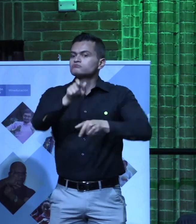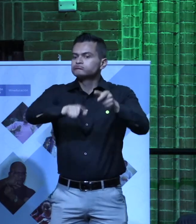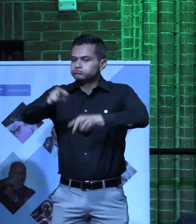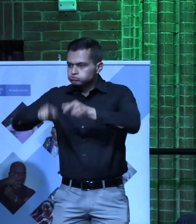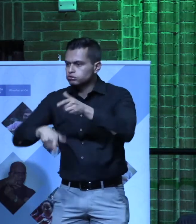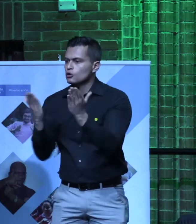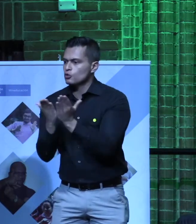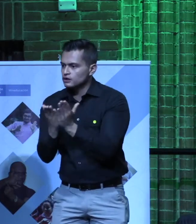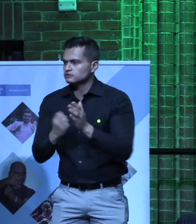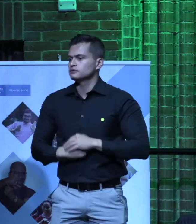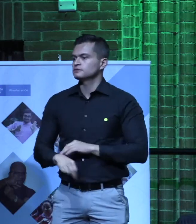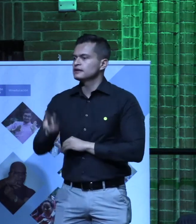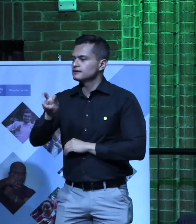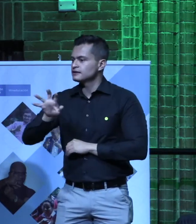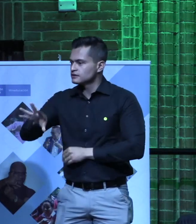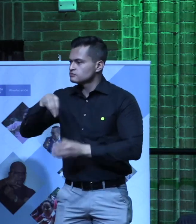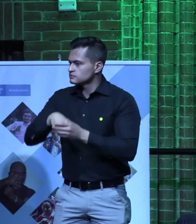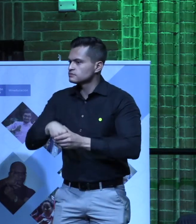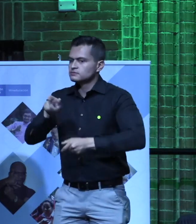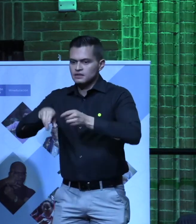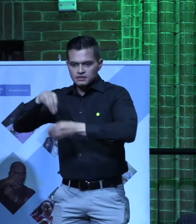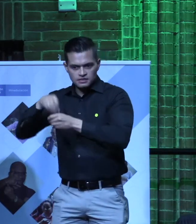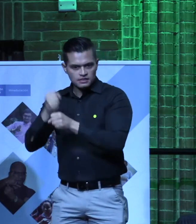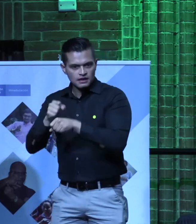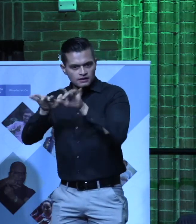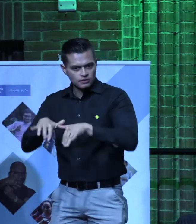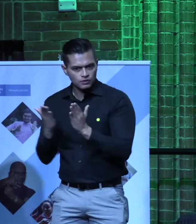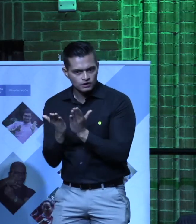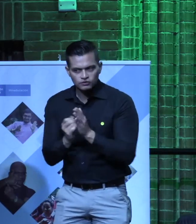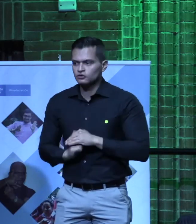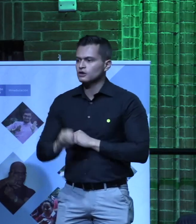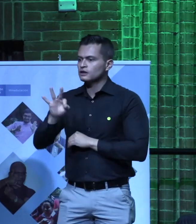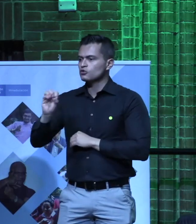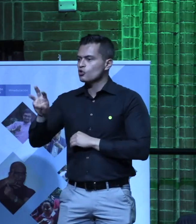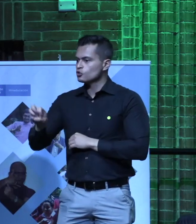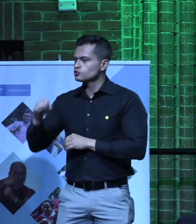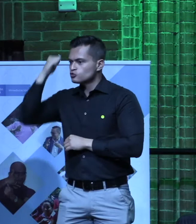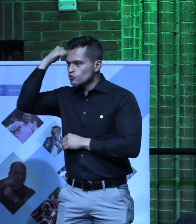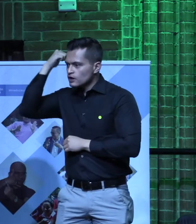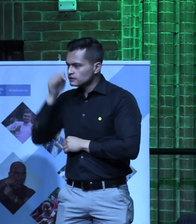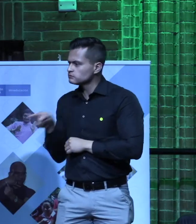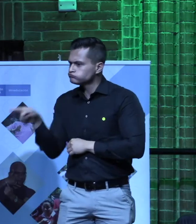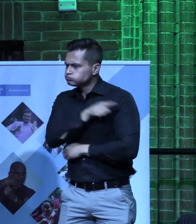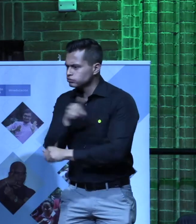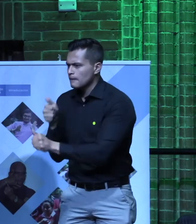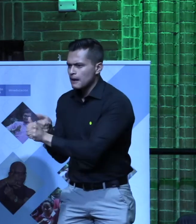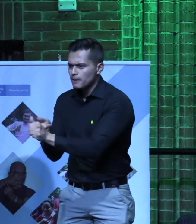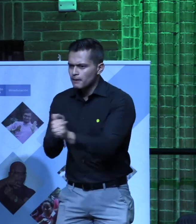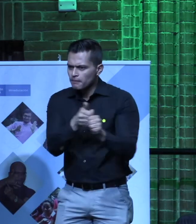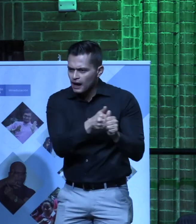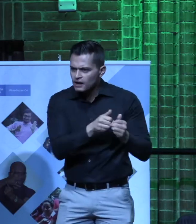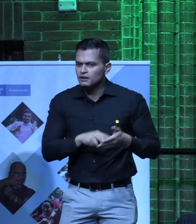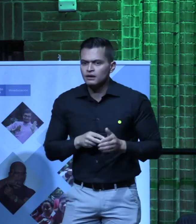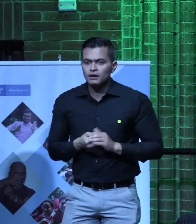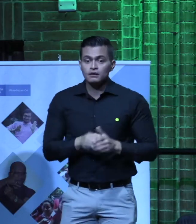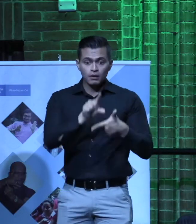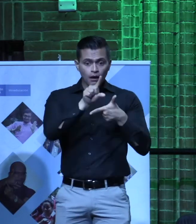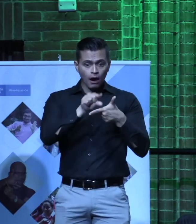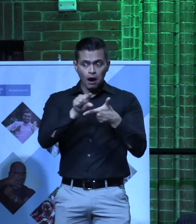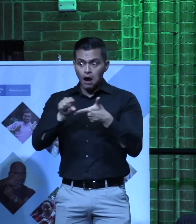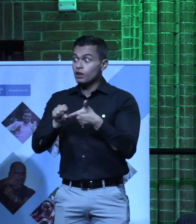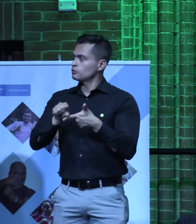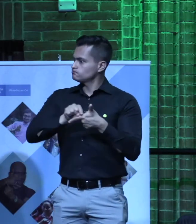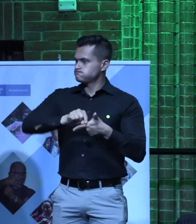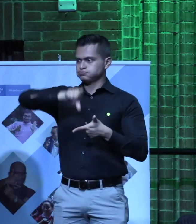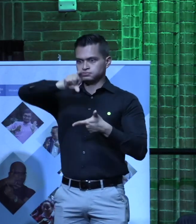de 75 funcionarios de las secretarías de educación y 308 docentes. No son cifras menores las que logramos en esta área